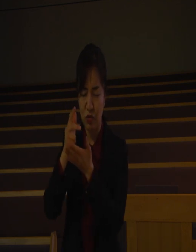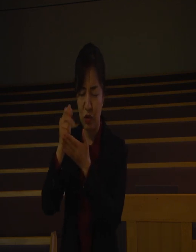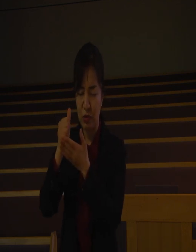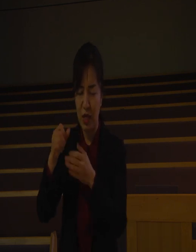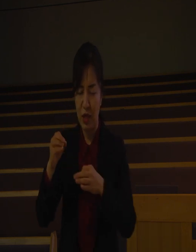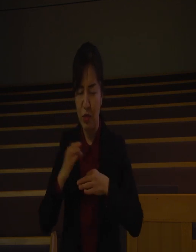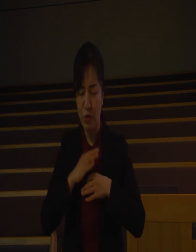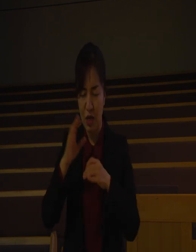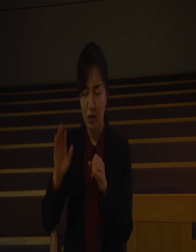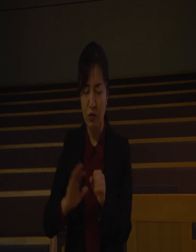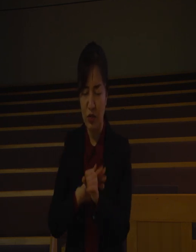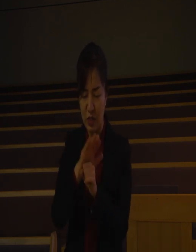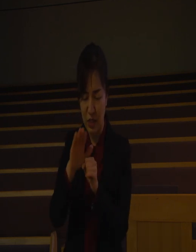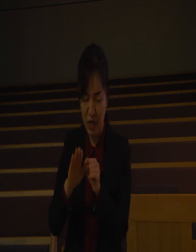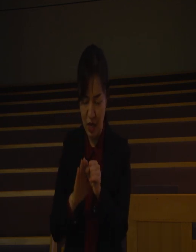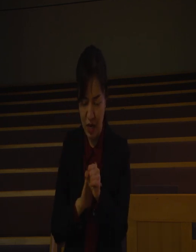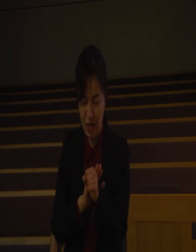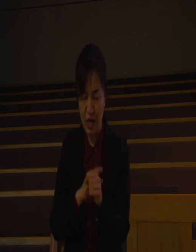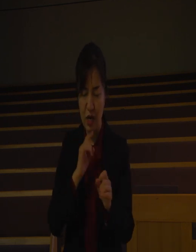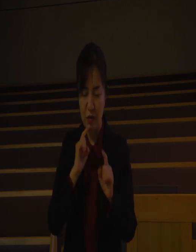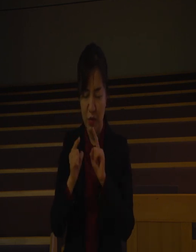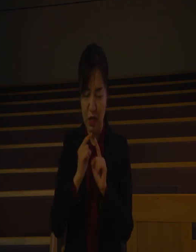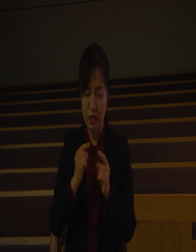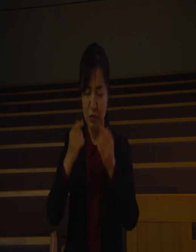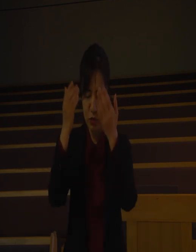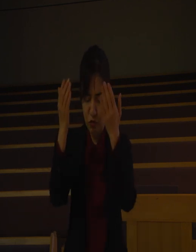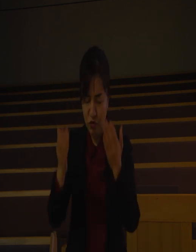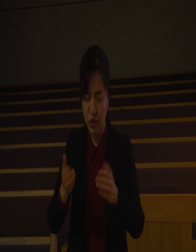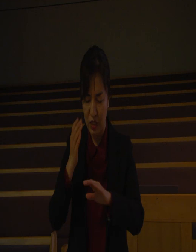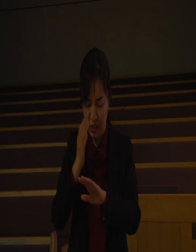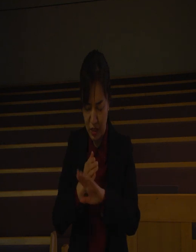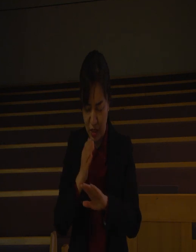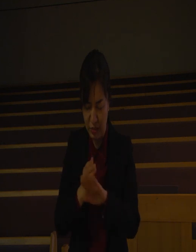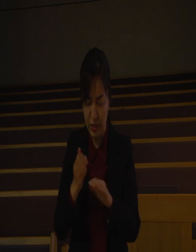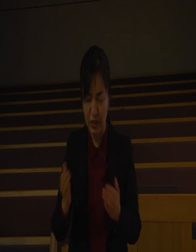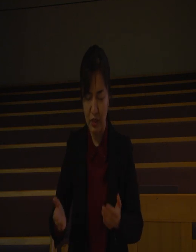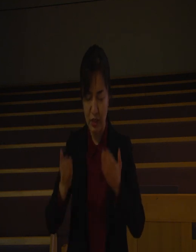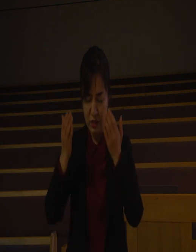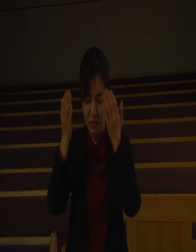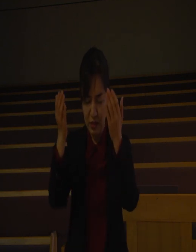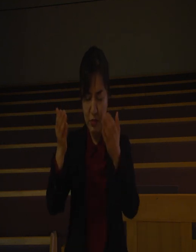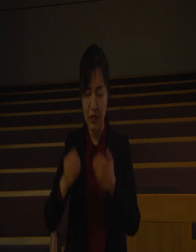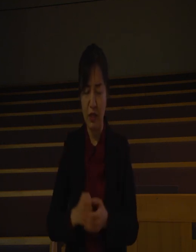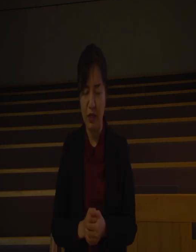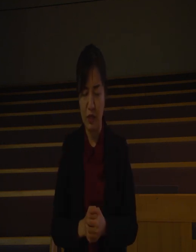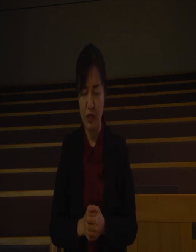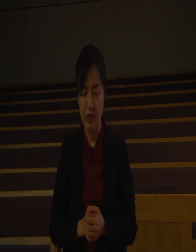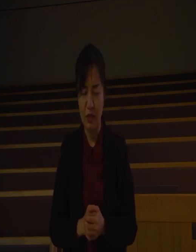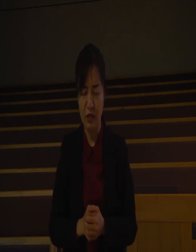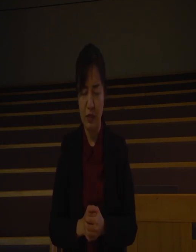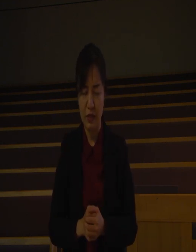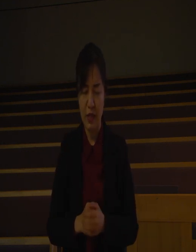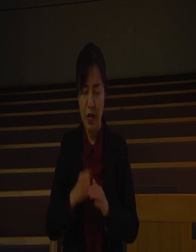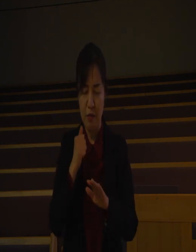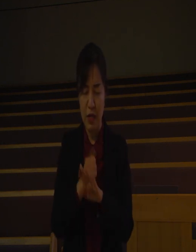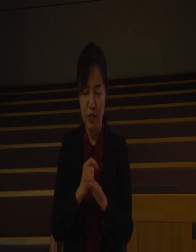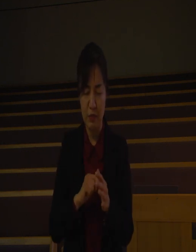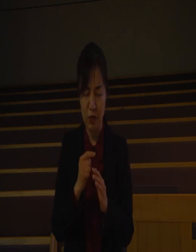그 놀라운 사랑을 주께서 말씀하여 주신 것 감사합니다. 우리 예수님께서